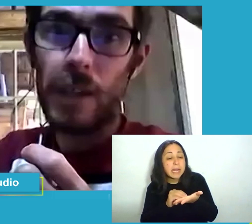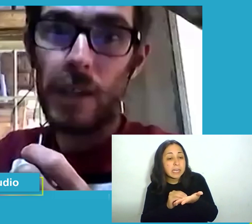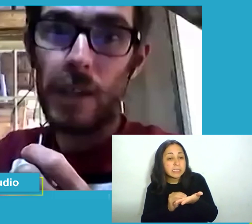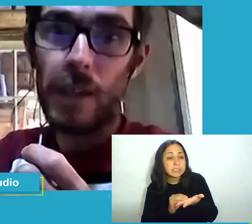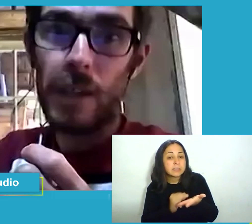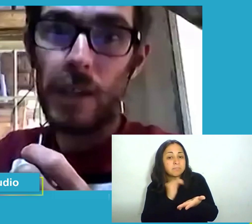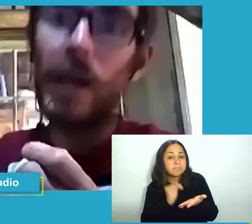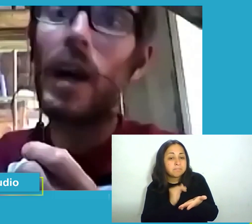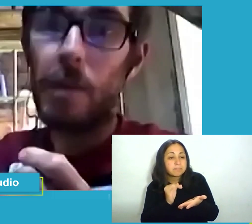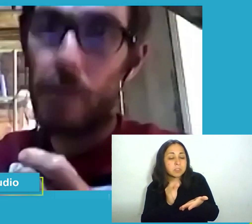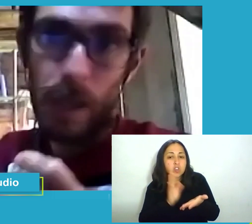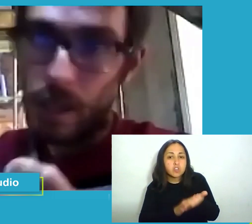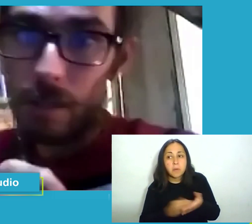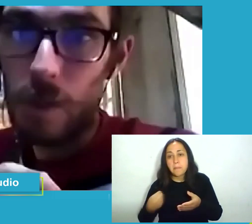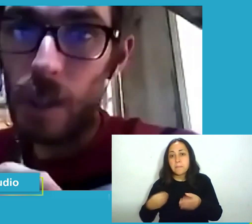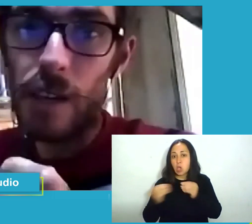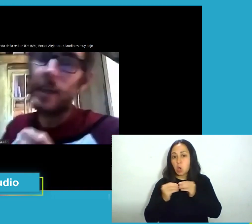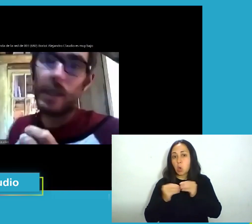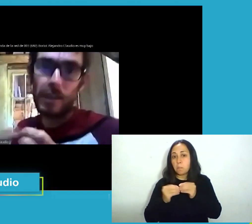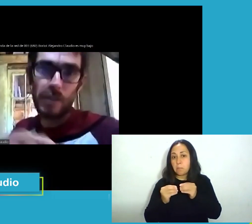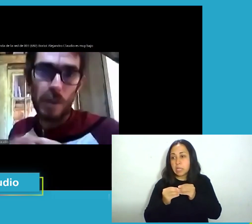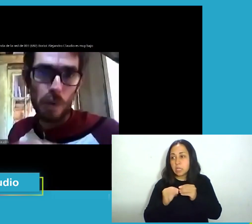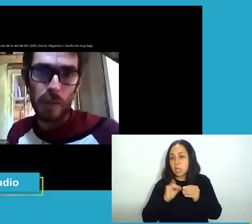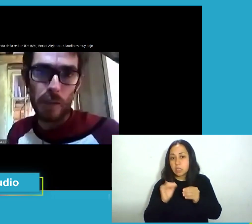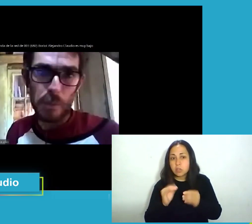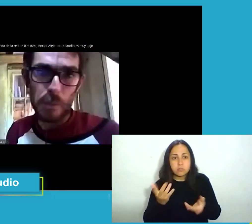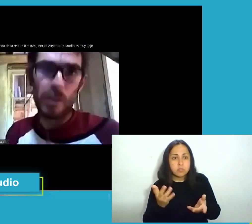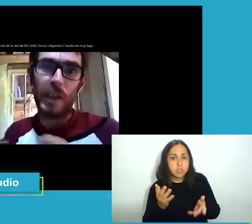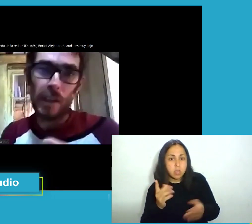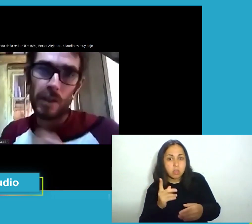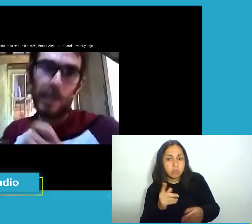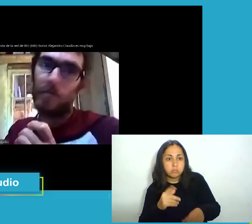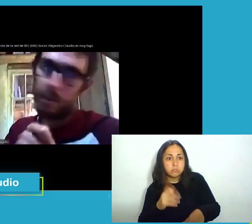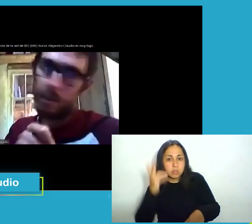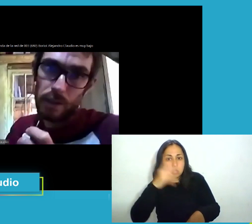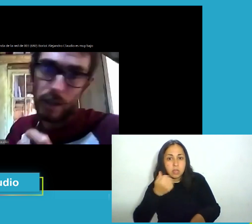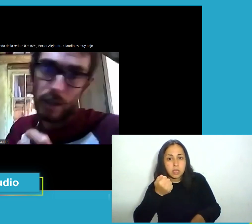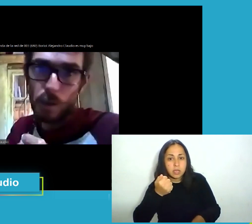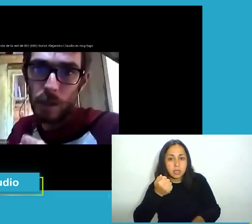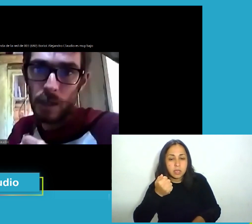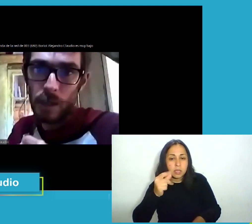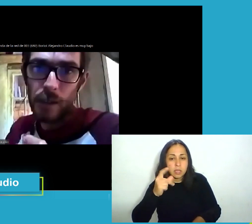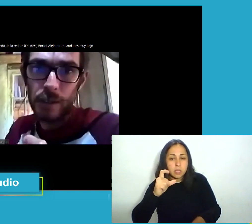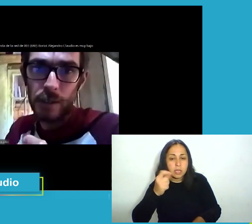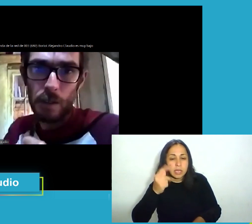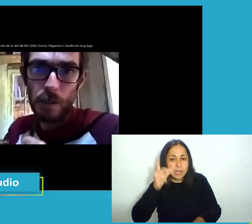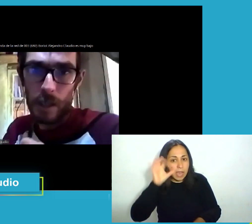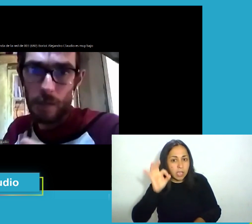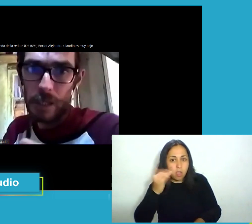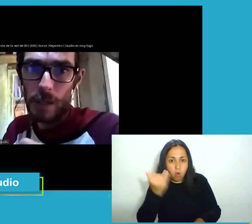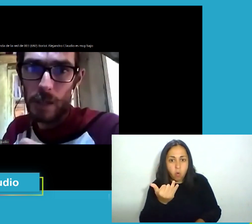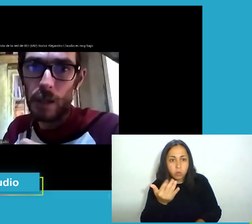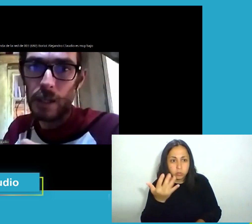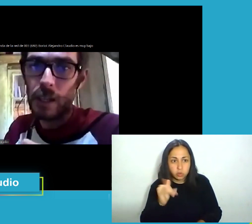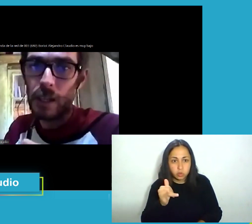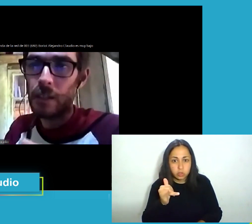a lo que dice la compañera, es que sí hubo un episodio de hackeo y que sí no estuvieron dadas las condiciones para